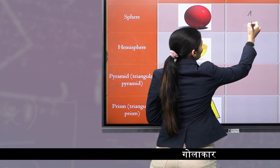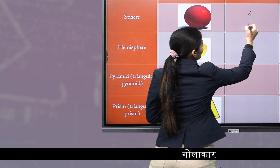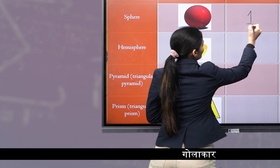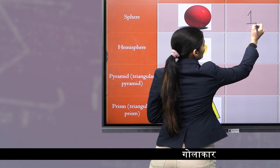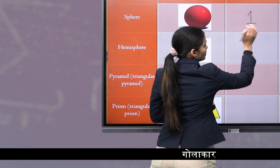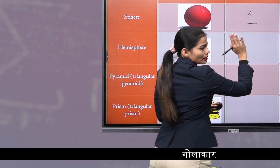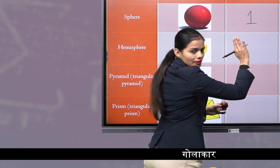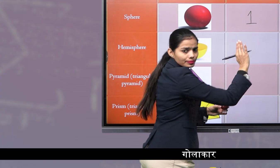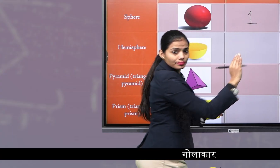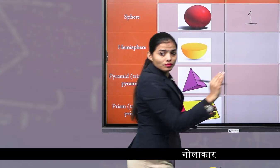गोलाकार